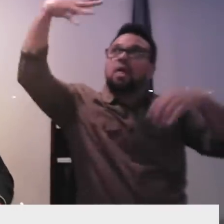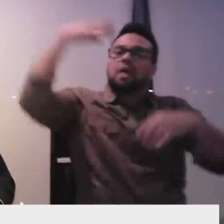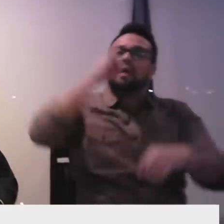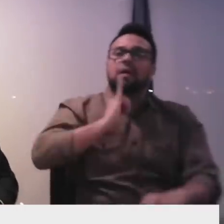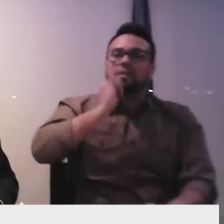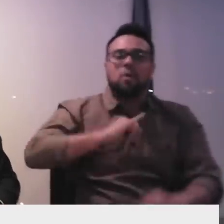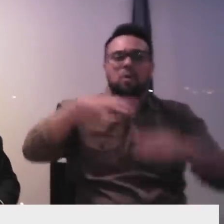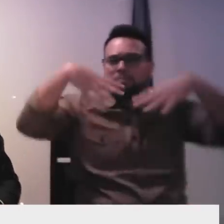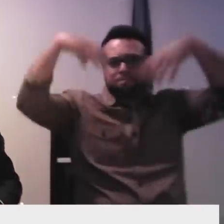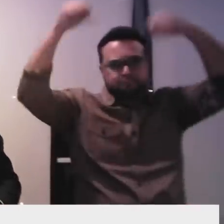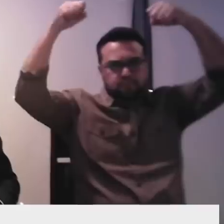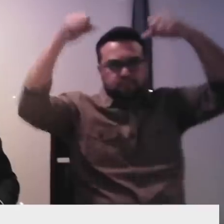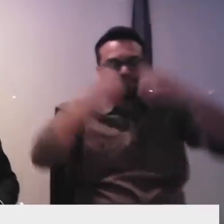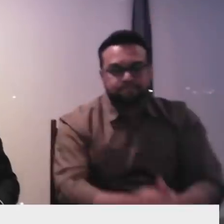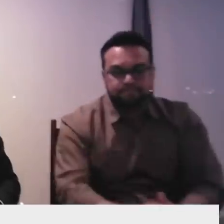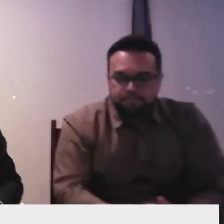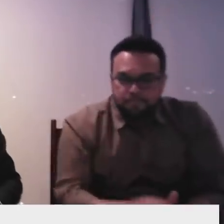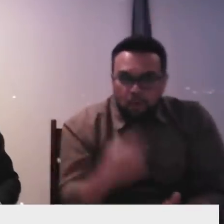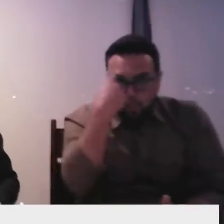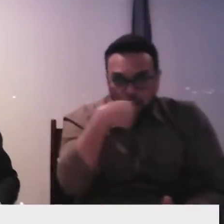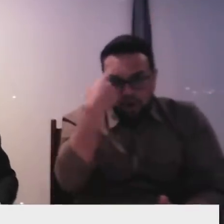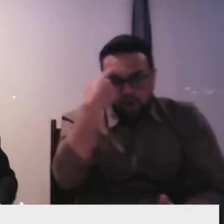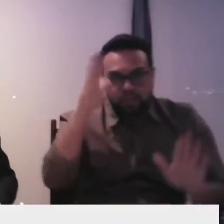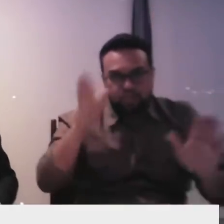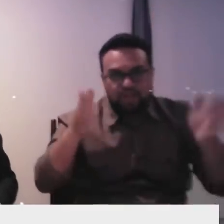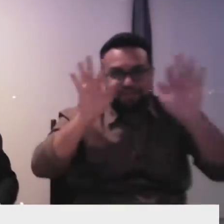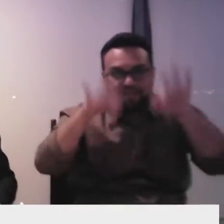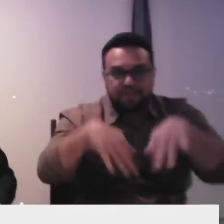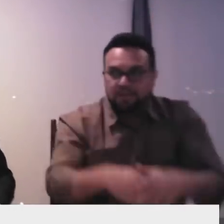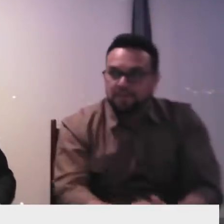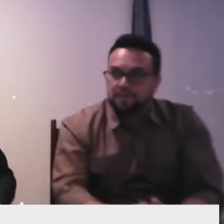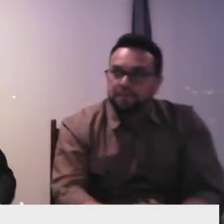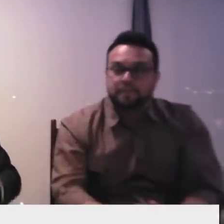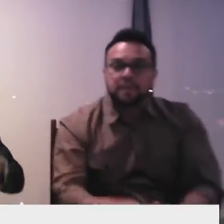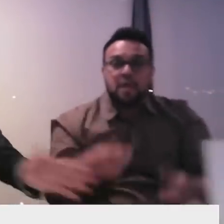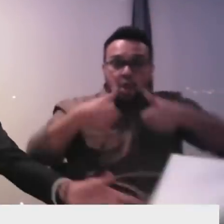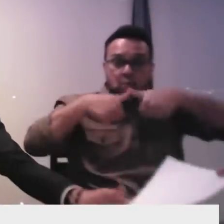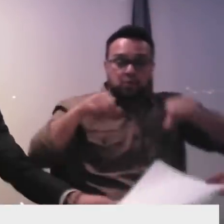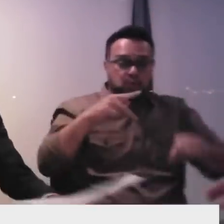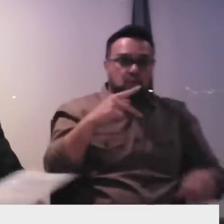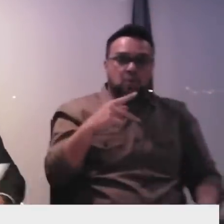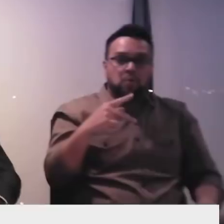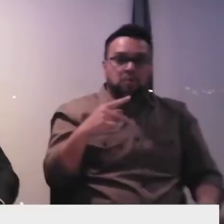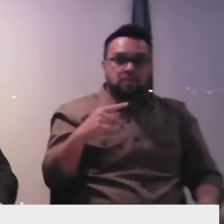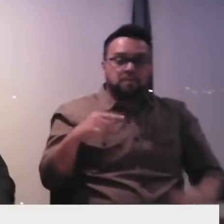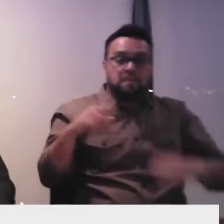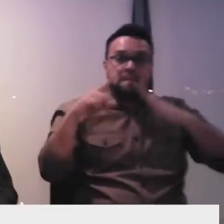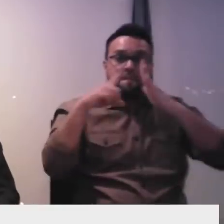Bem, vamos encerramento? Uma hora? Como eu estou na sala aqui na presidência, não tem aqui o quadro, tem aqui. Valeu,